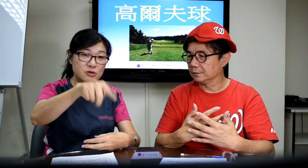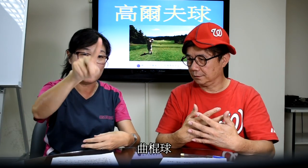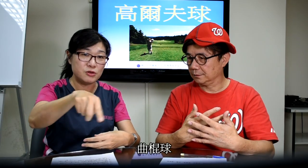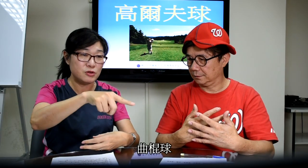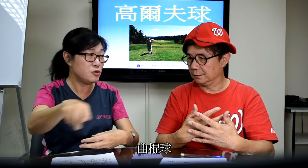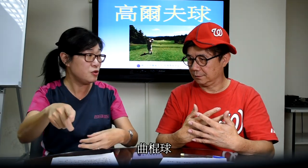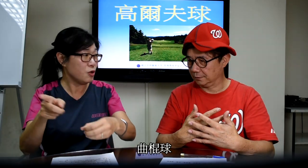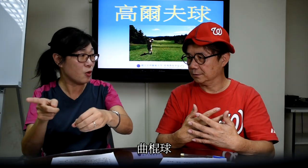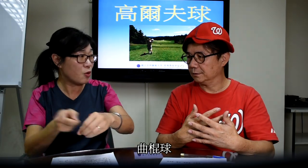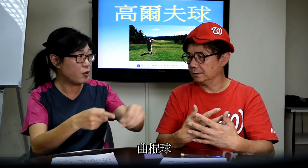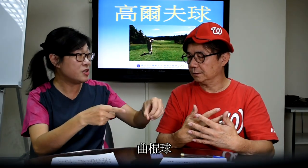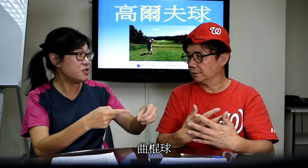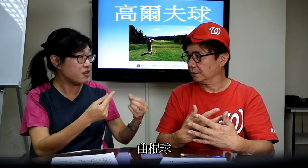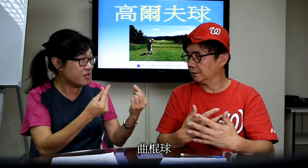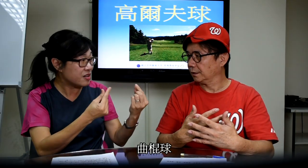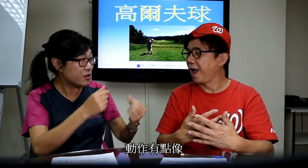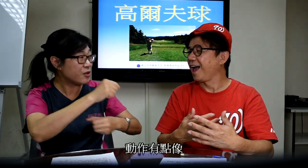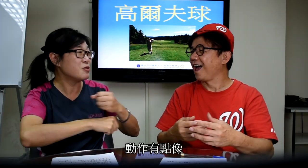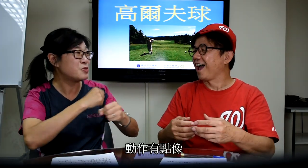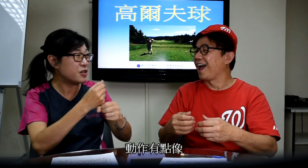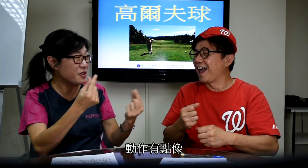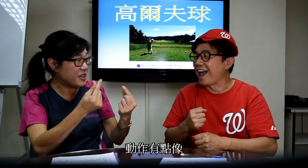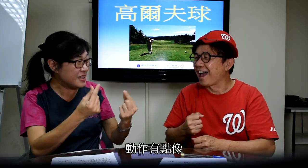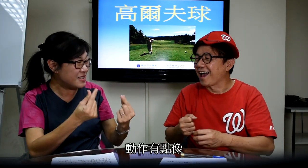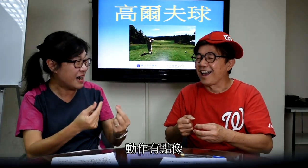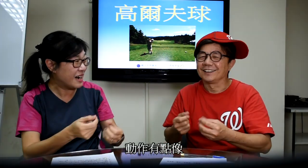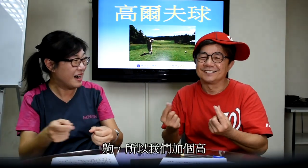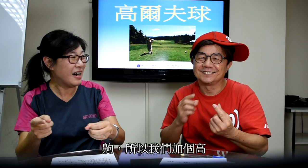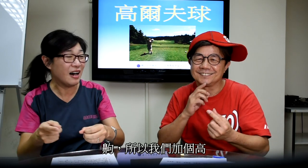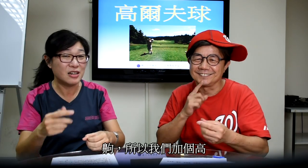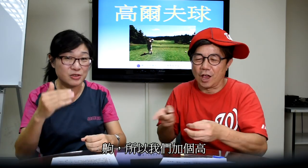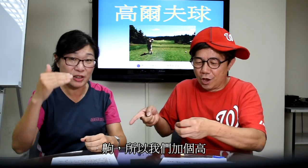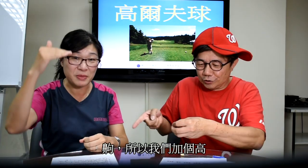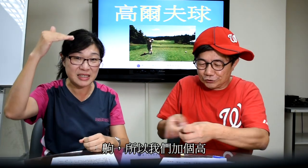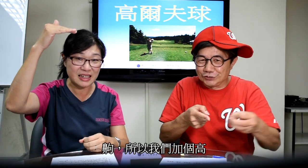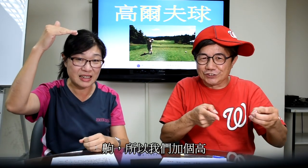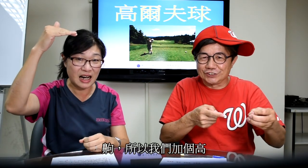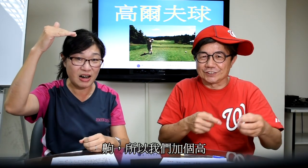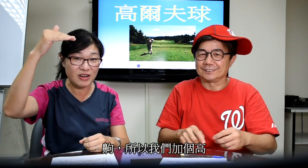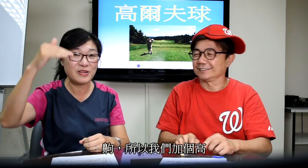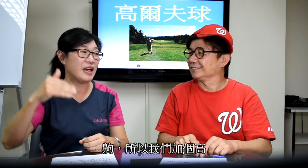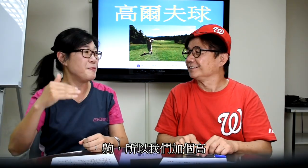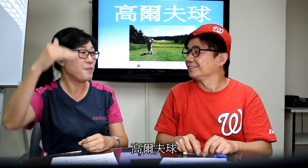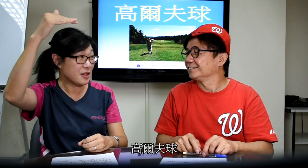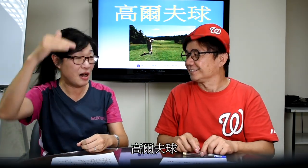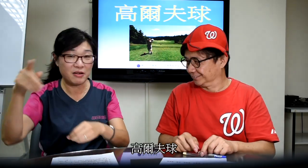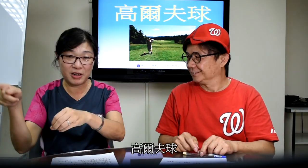曲棍球动作有点像，好，所以我们加个高，高尔